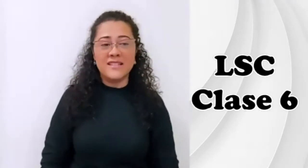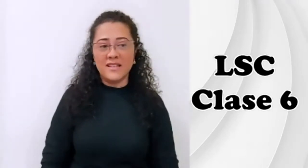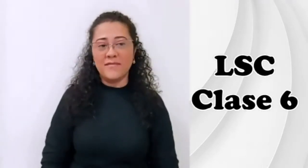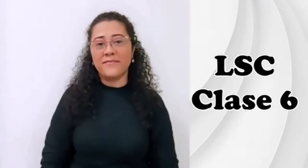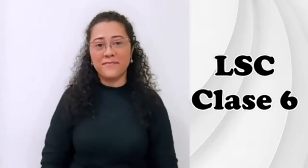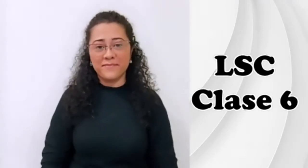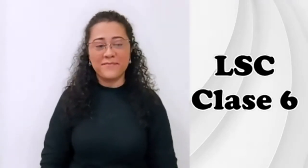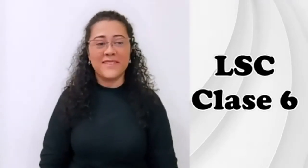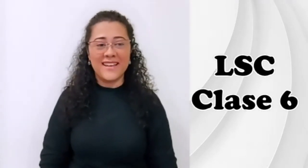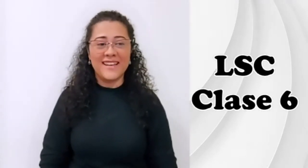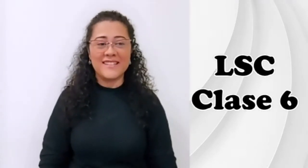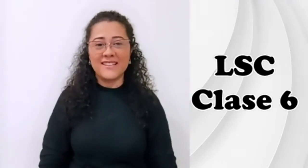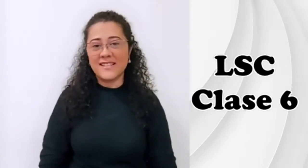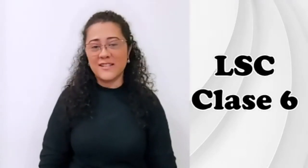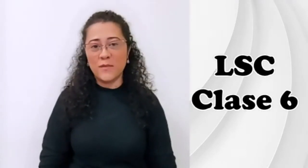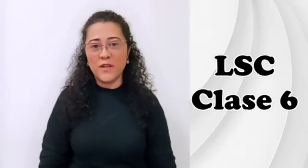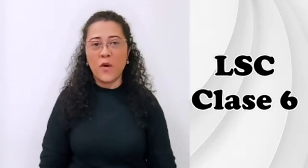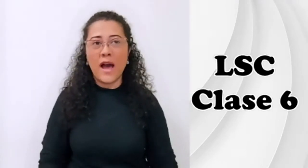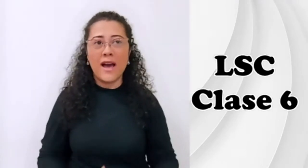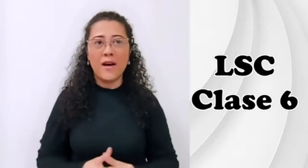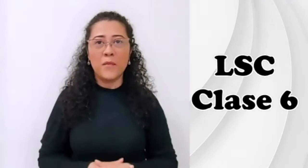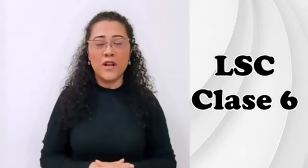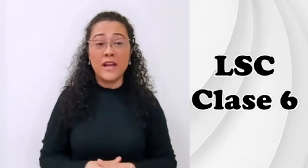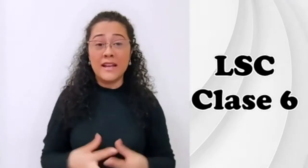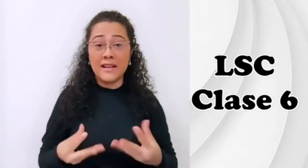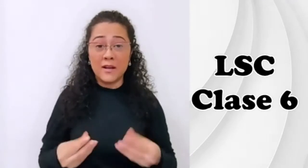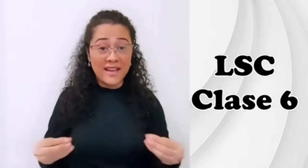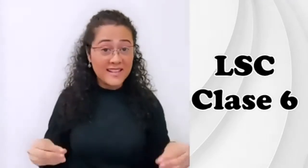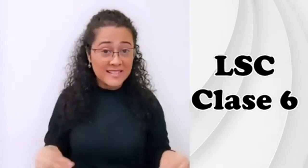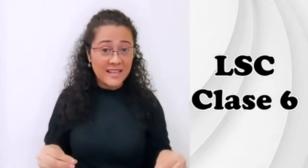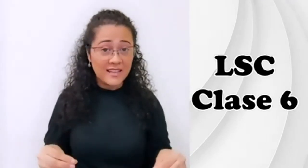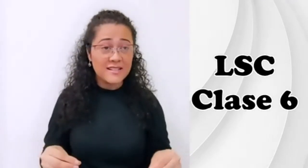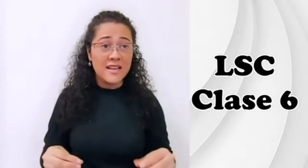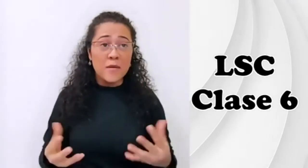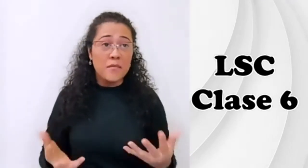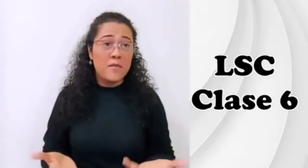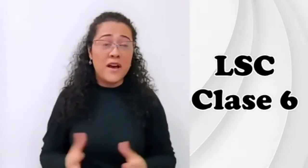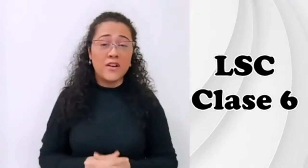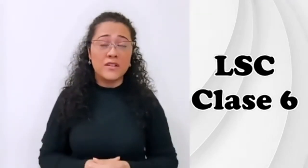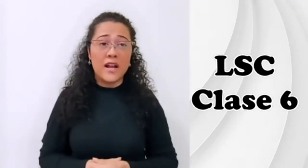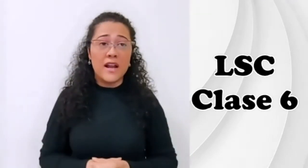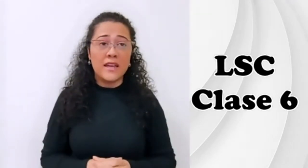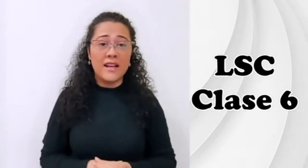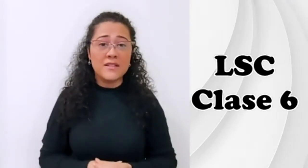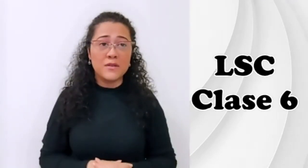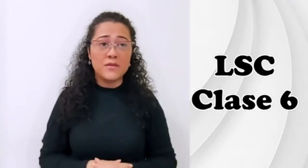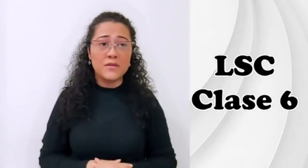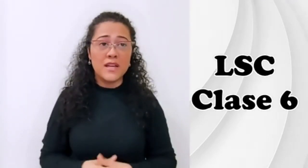Sí, es lo mismo. Bueno, en el lenguaje de señas vamos a encontrar que son señas